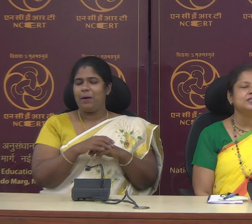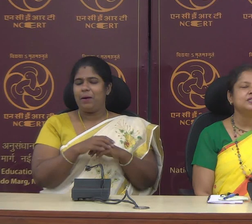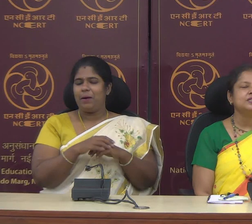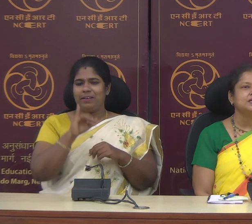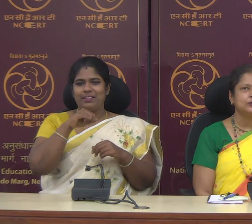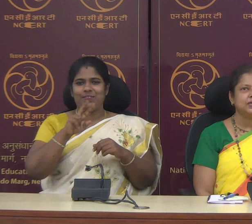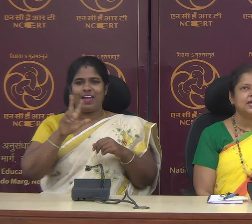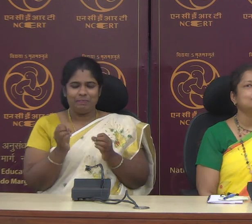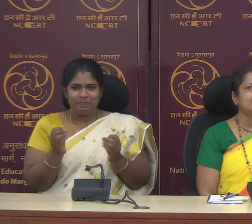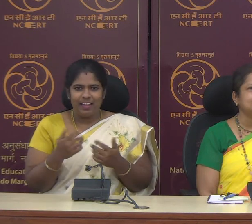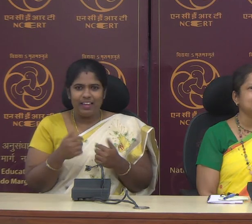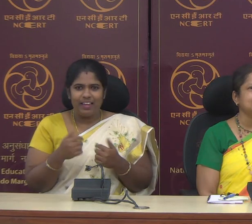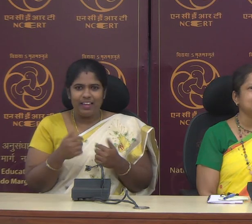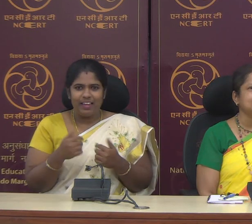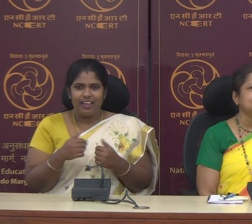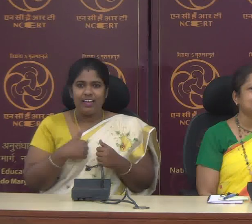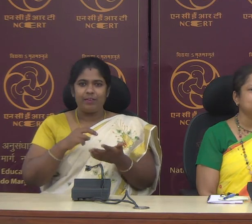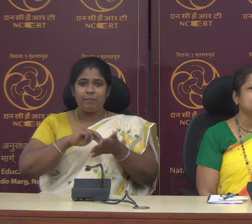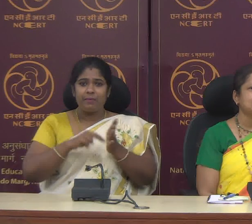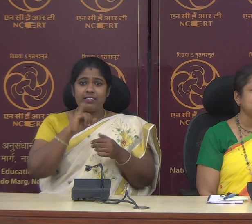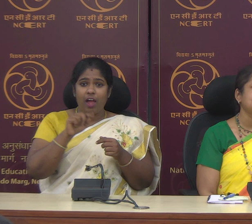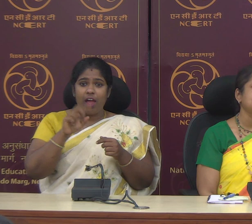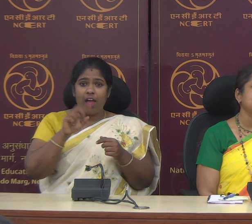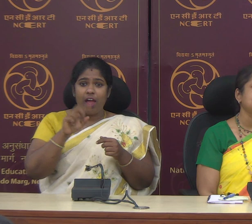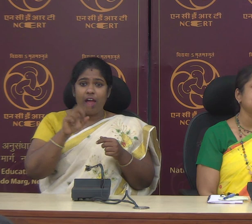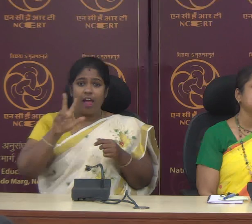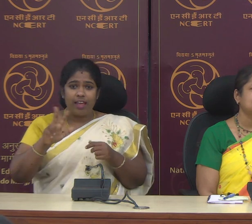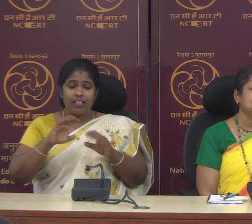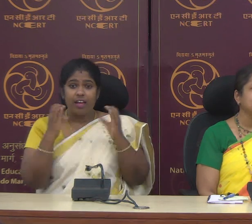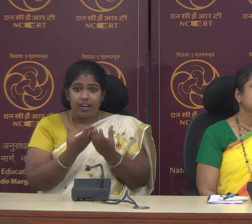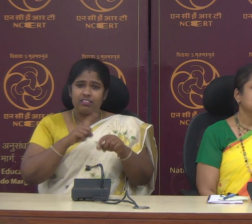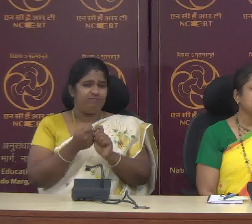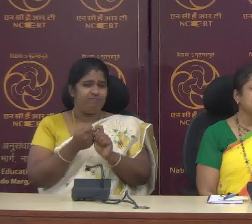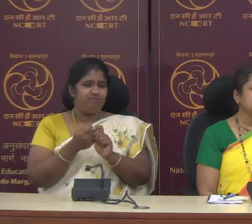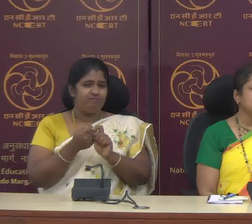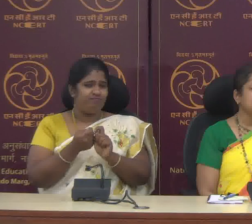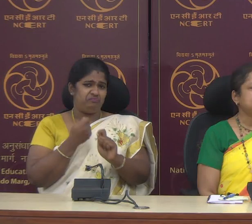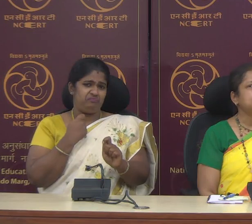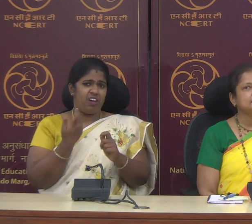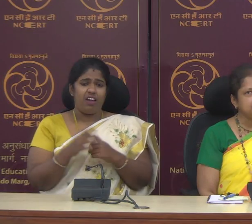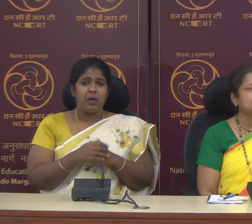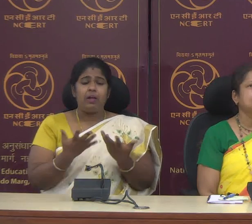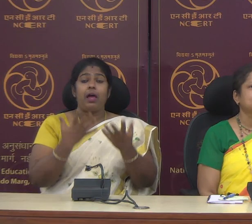भी समझना जरूरी है कि 6-8 की टेक्स्ट बुक में समय इसलिए भी ज़्यादा लगेगा क्योंकि अब